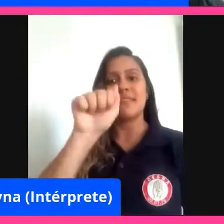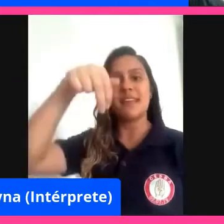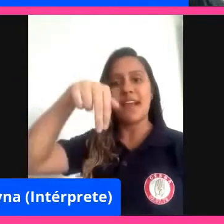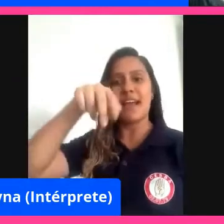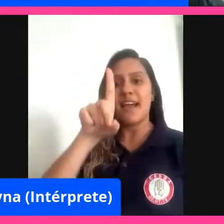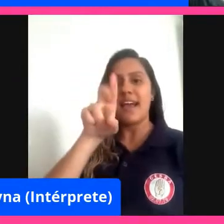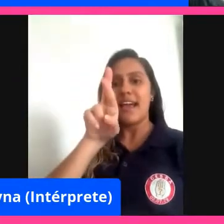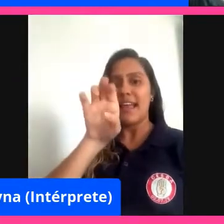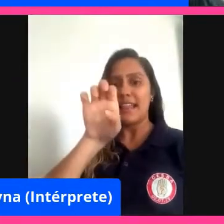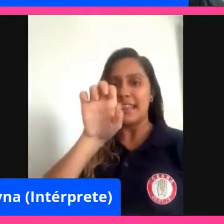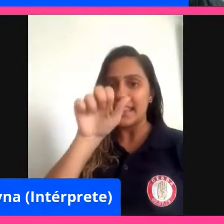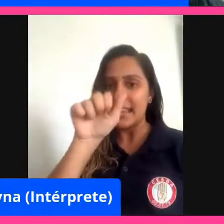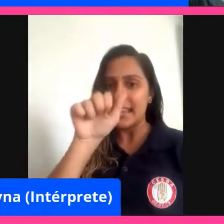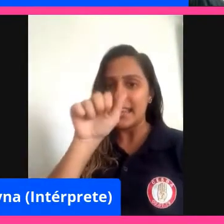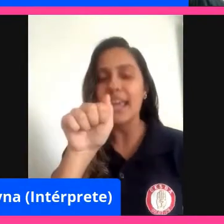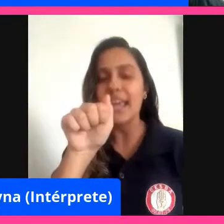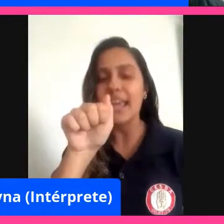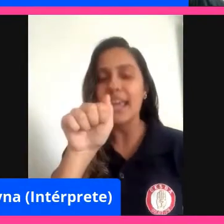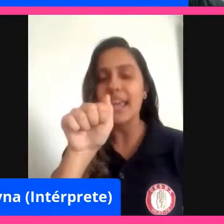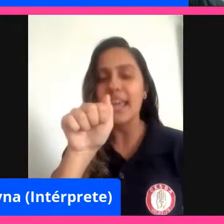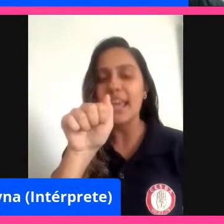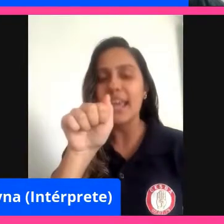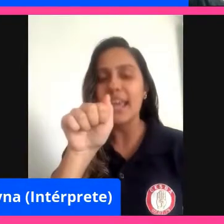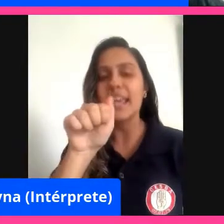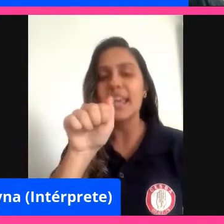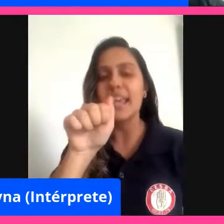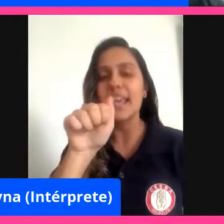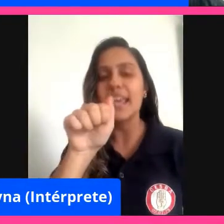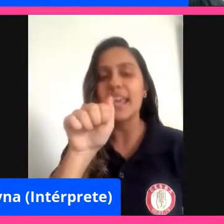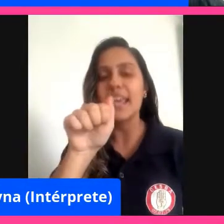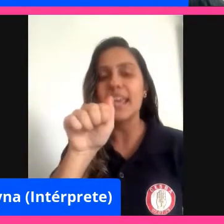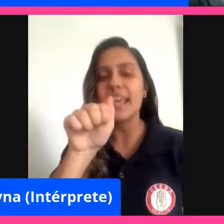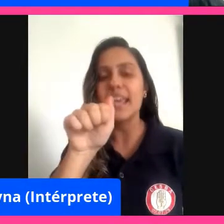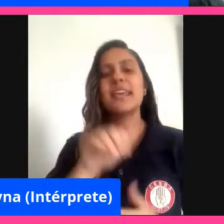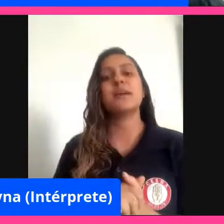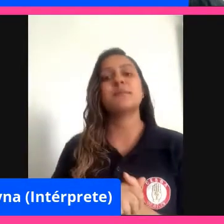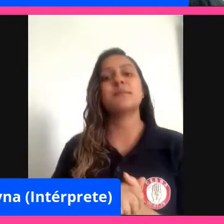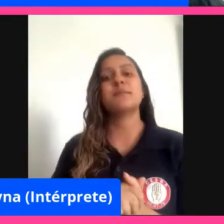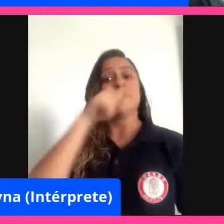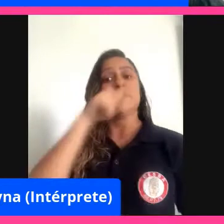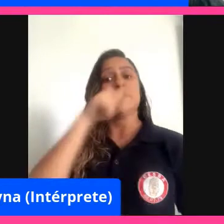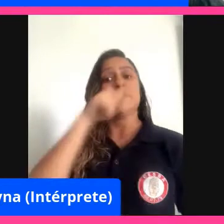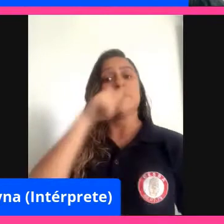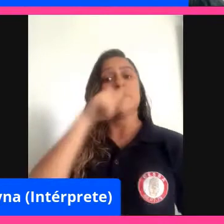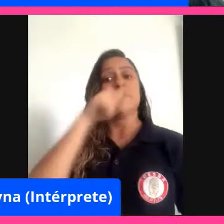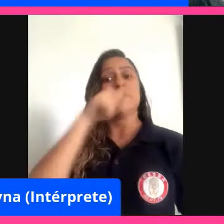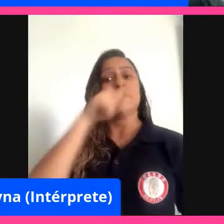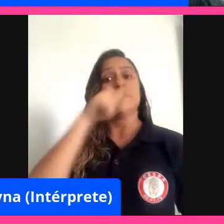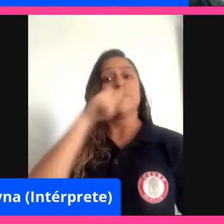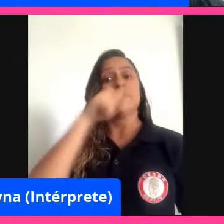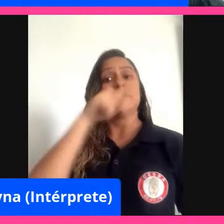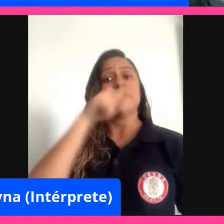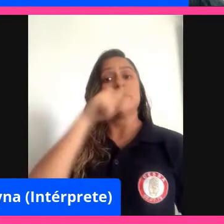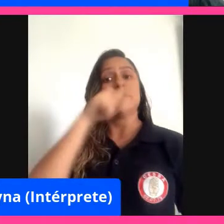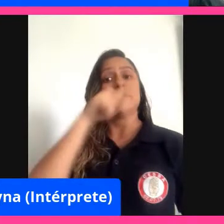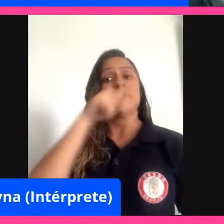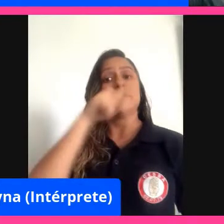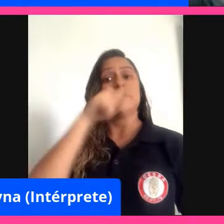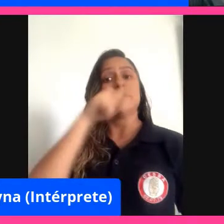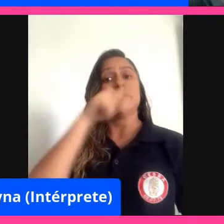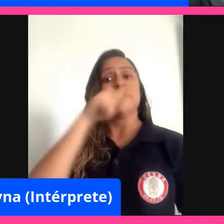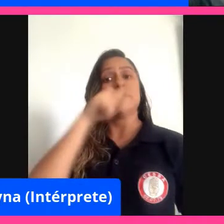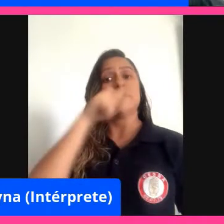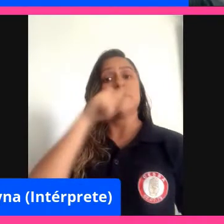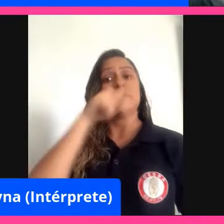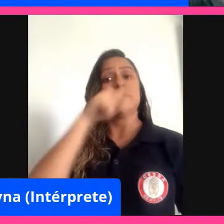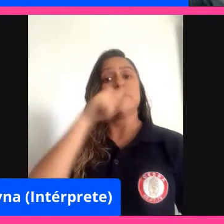feliz de estar aqui nesse momento para falar do poder da tecnologia como transformação de vida